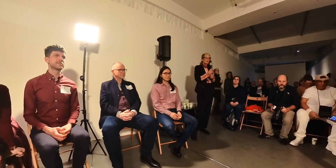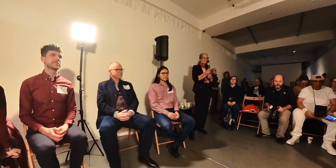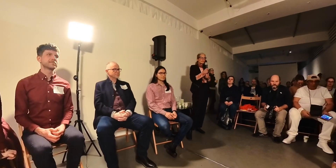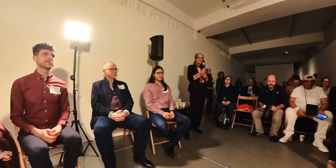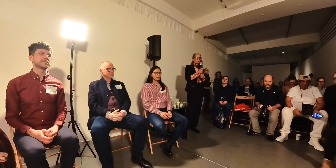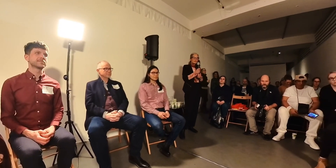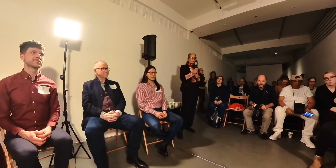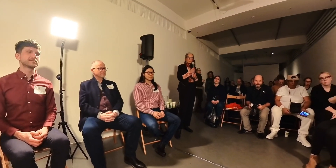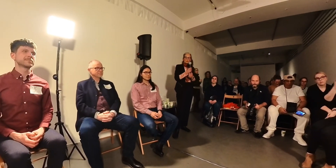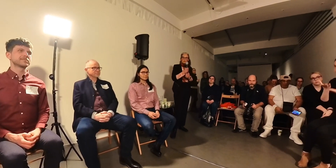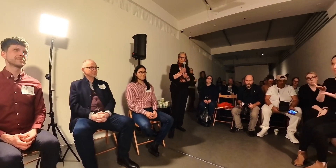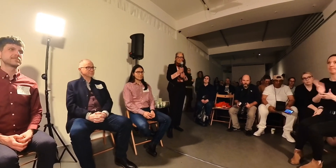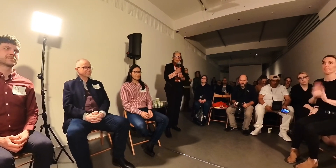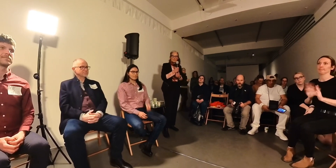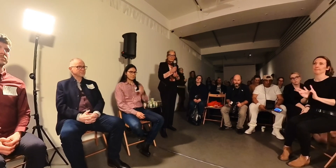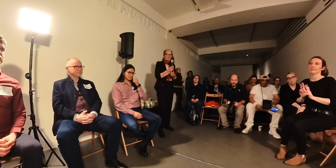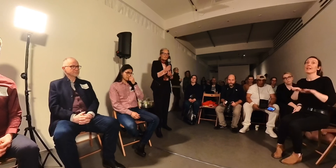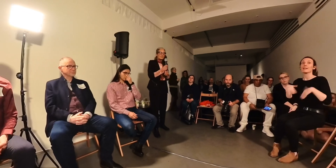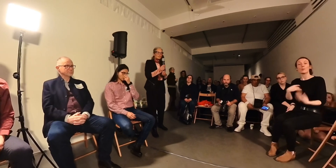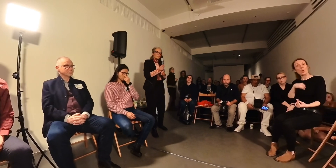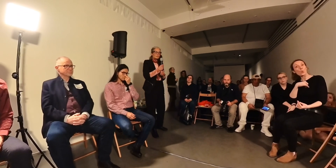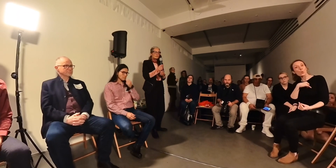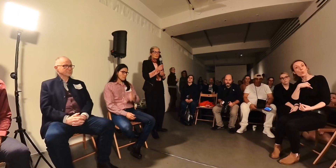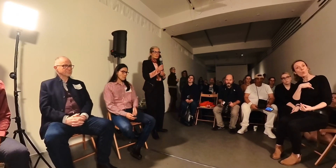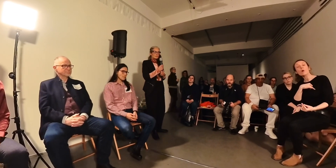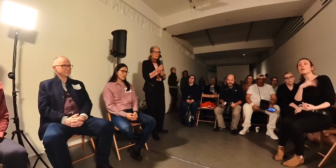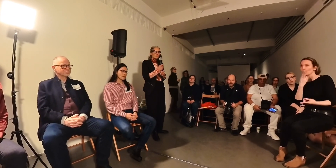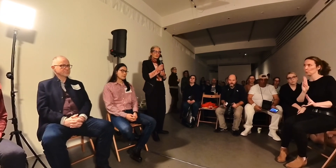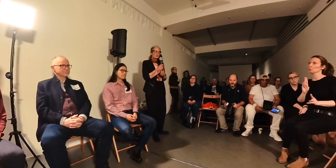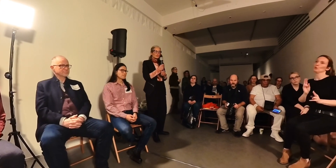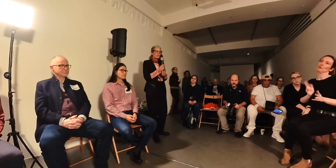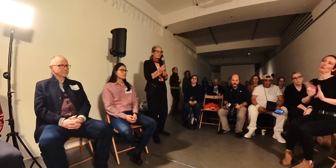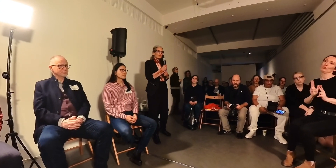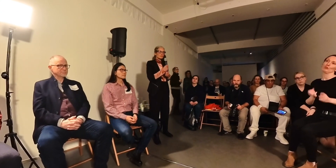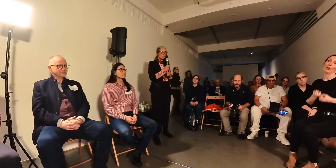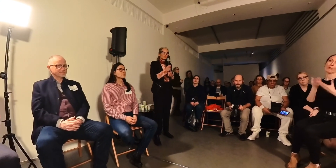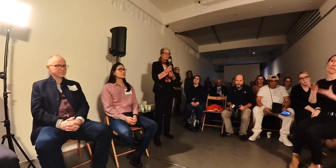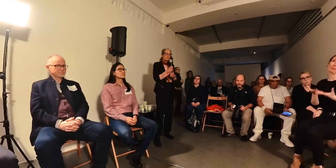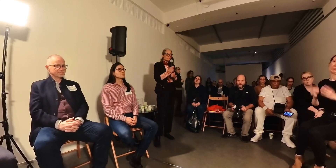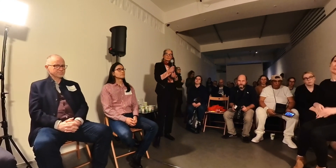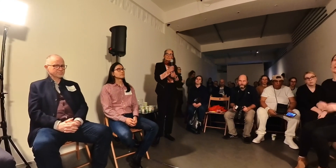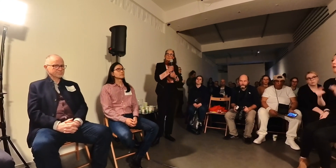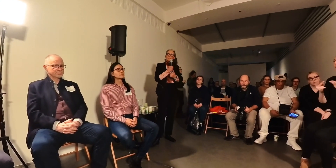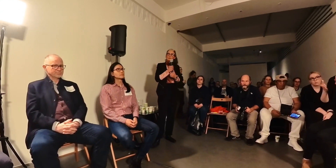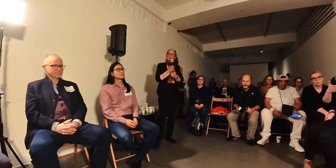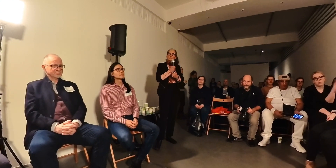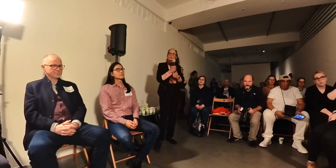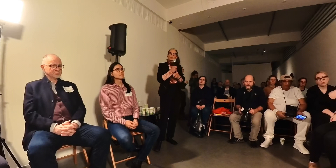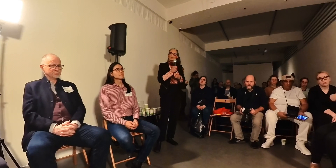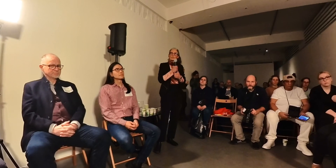nebo kterého nějakým způsobem zaujali, a zhodnotit třeba i